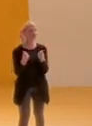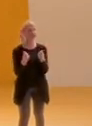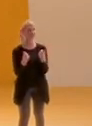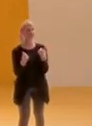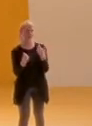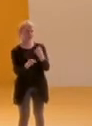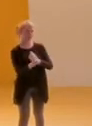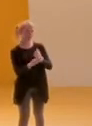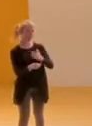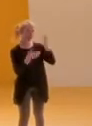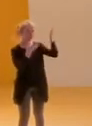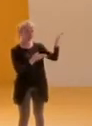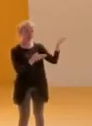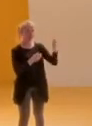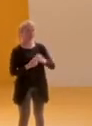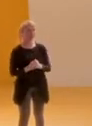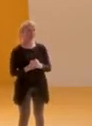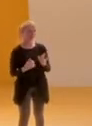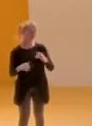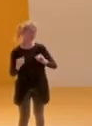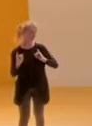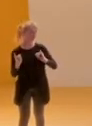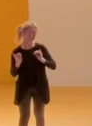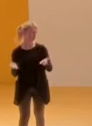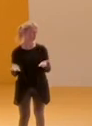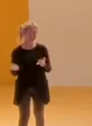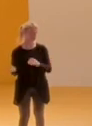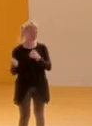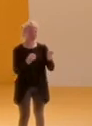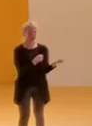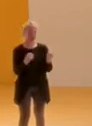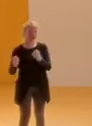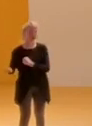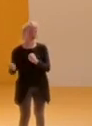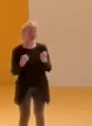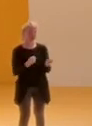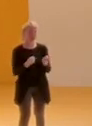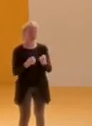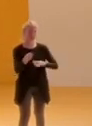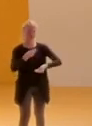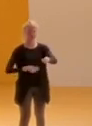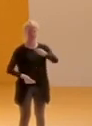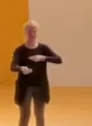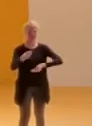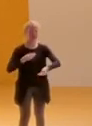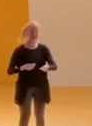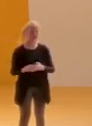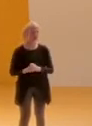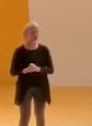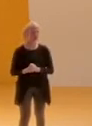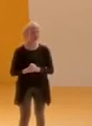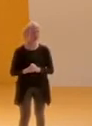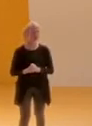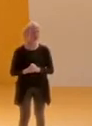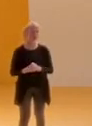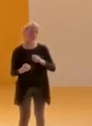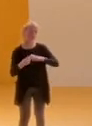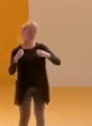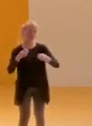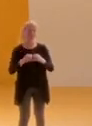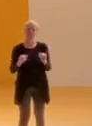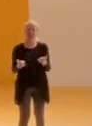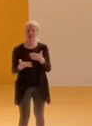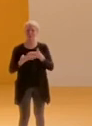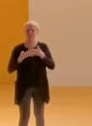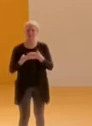były takie kamienie dosyć niewygodne w transportowaniu i w transakcjach więc no trochę problem jak